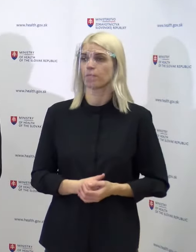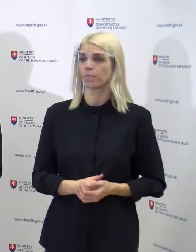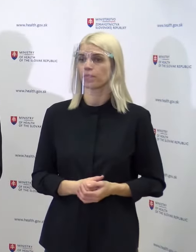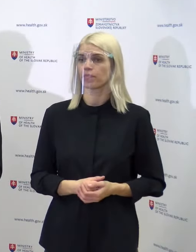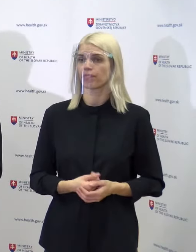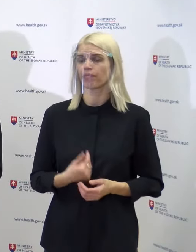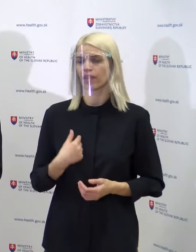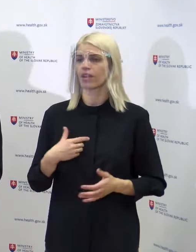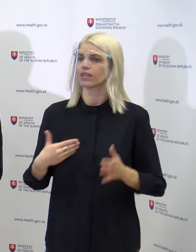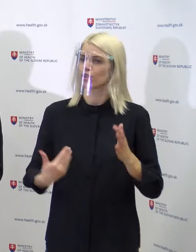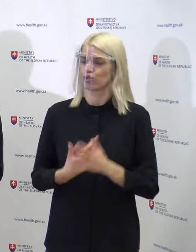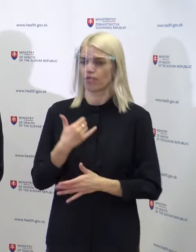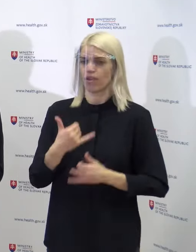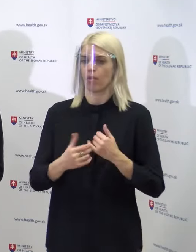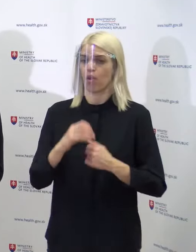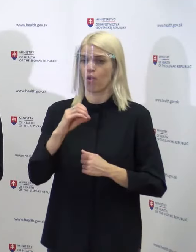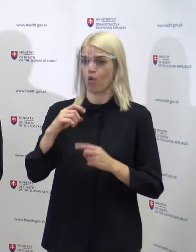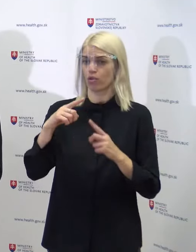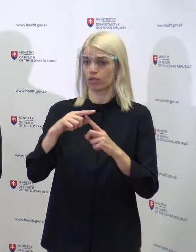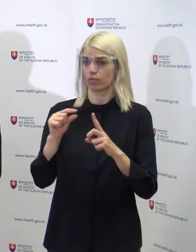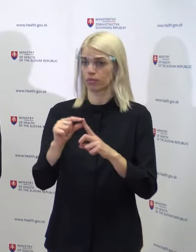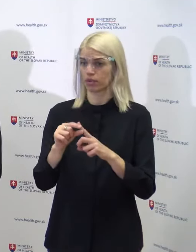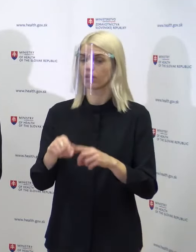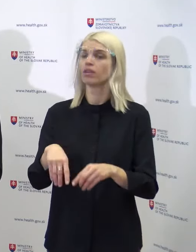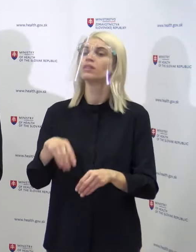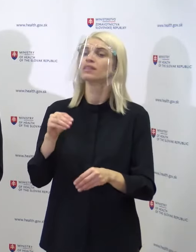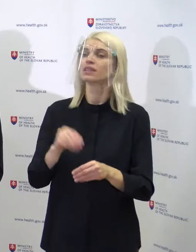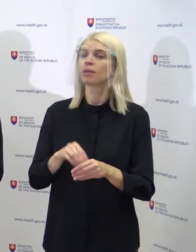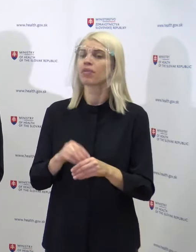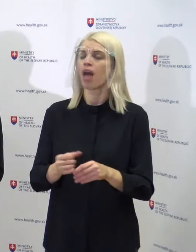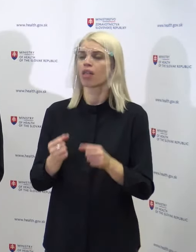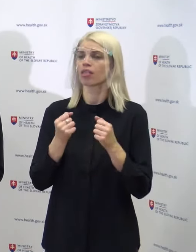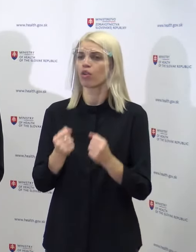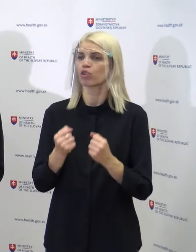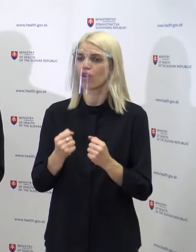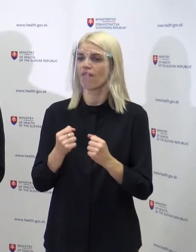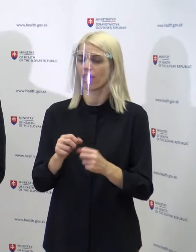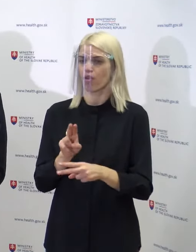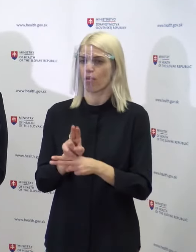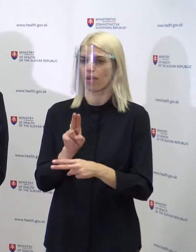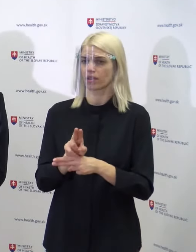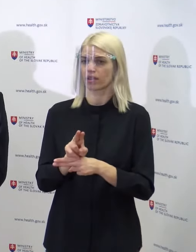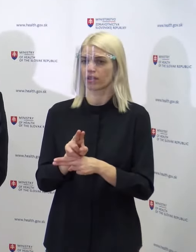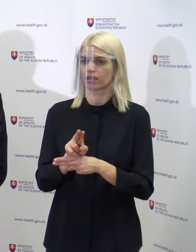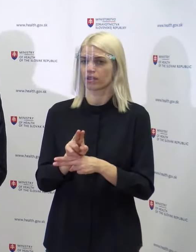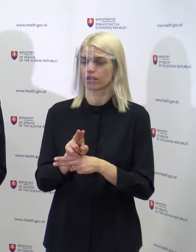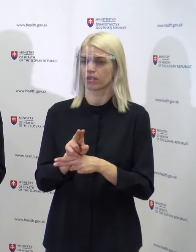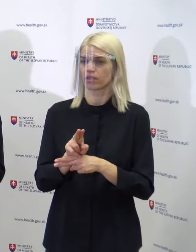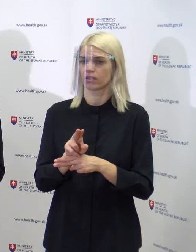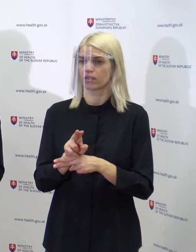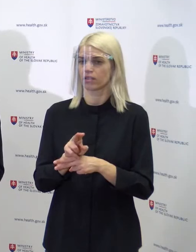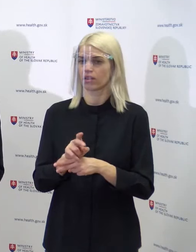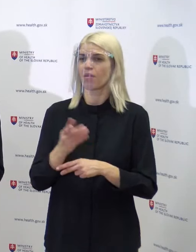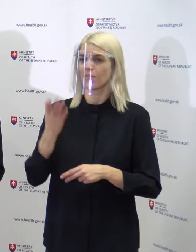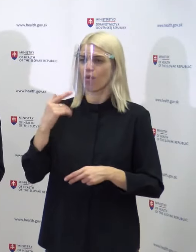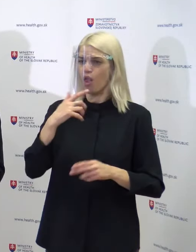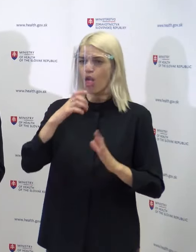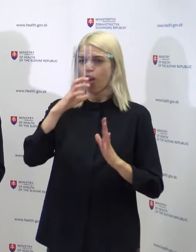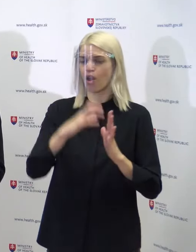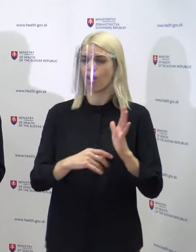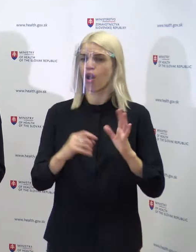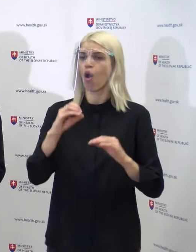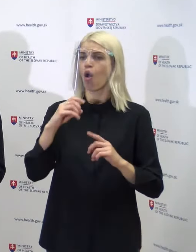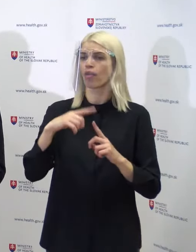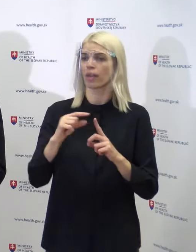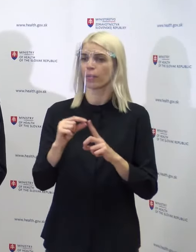Ja to znovu skúsim opakovať. OTP znamená dodržiavanie opatrení. Ten slide, ktorý bol OTP, ten